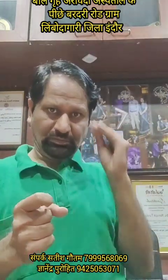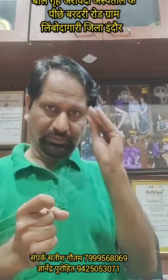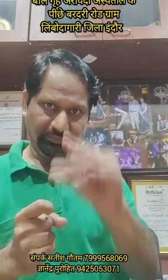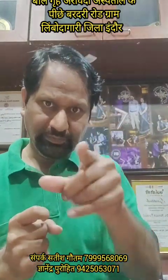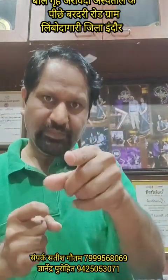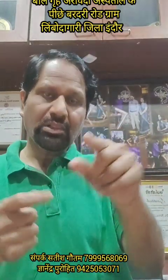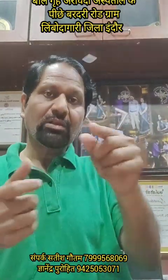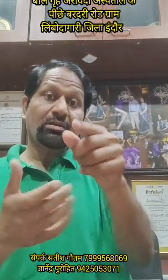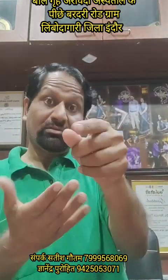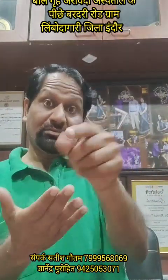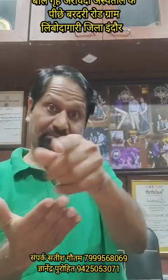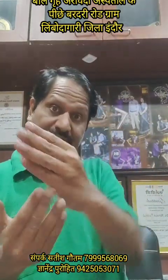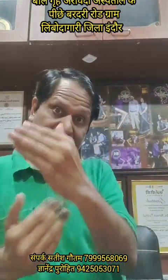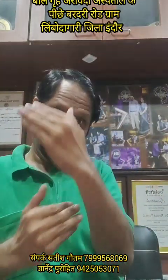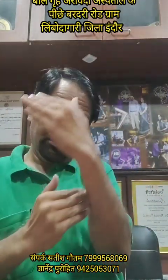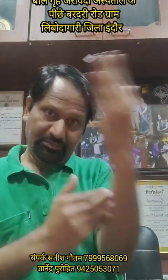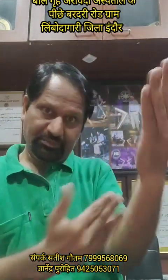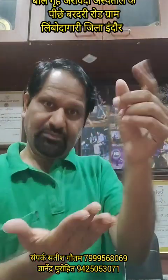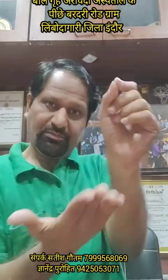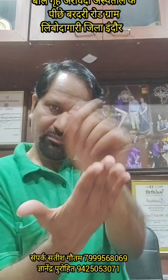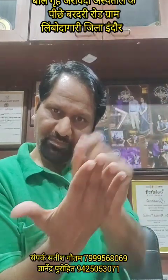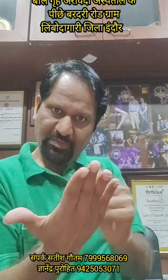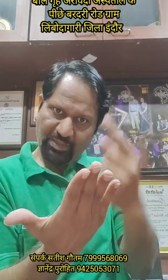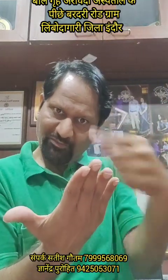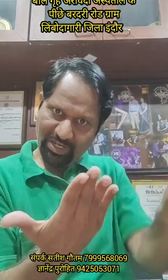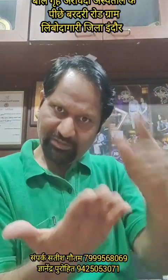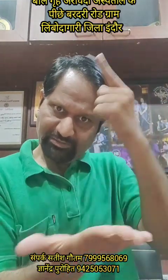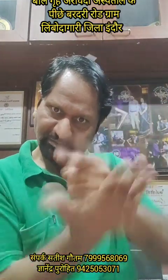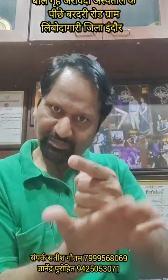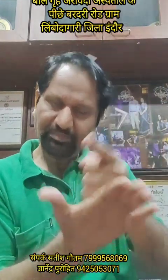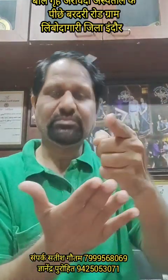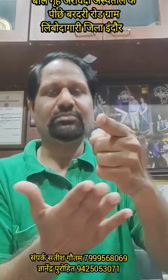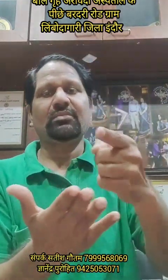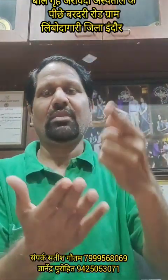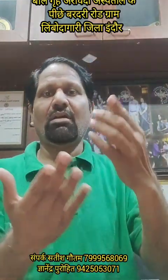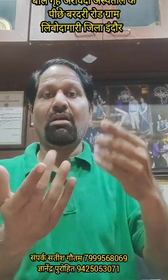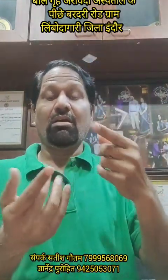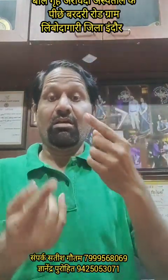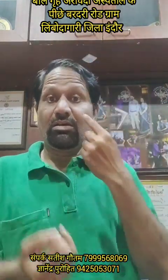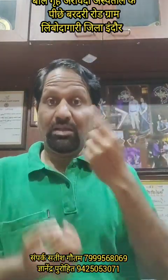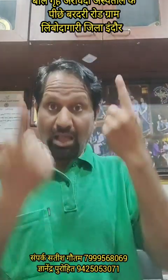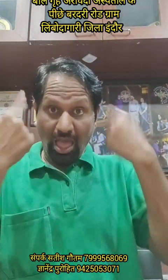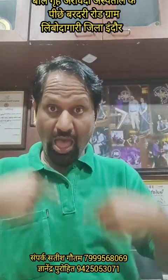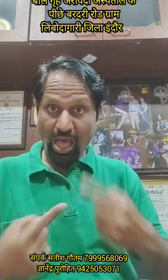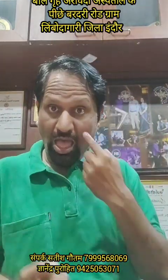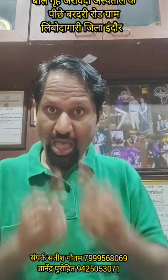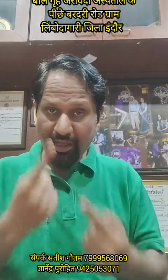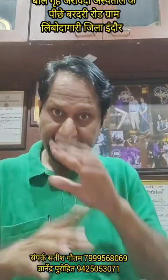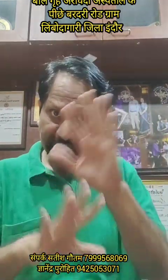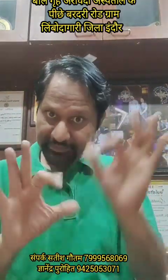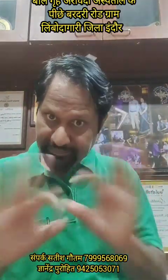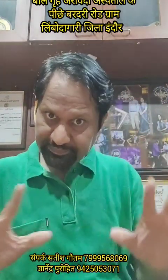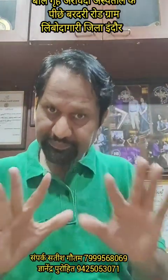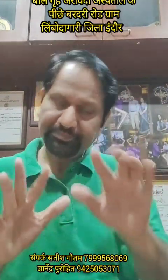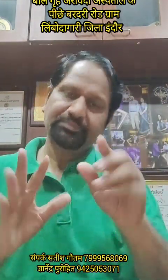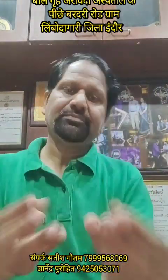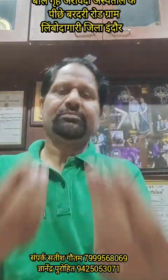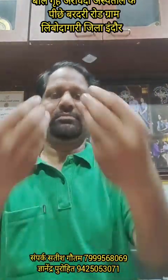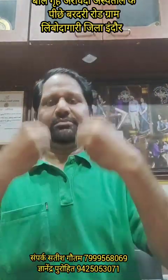कल्याण समिति में जाइए, उनको अपना आवेदन दीजिए, वहाँ से जब अप्रूवल होगा उसके बाद और आपका हेल्थ चेकअप